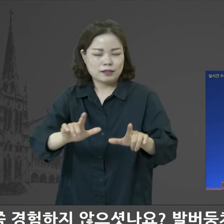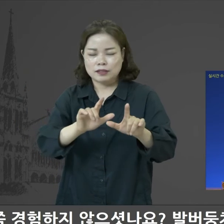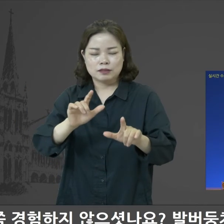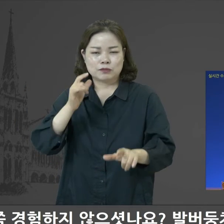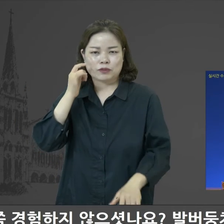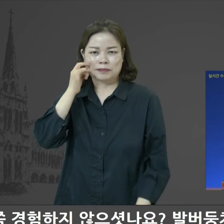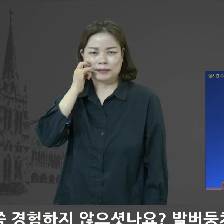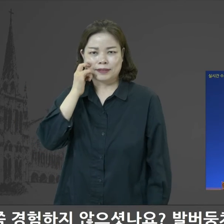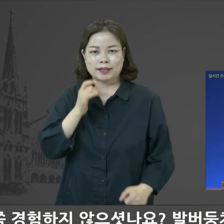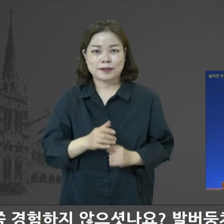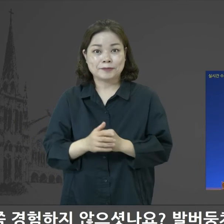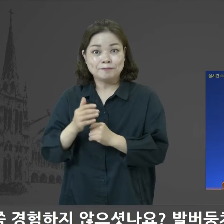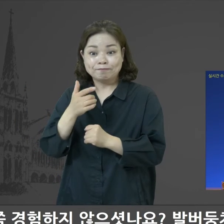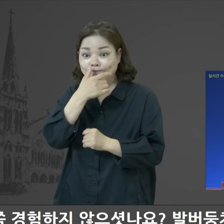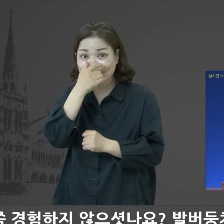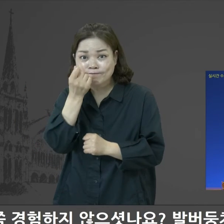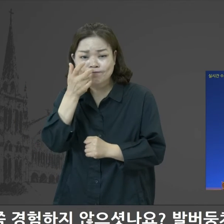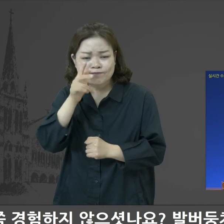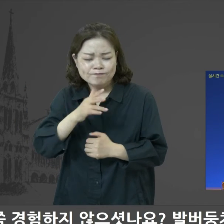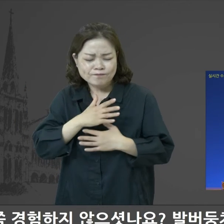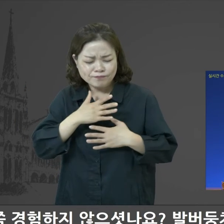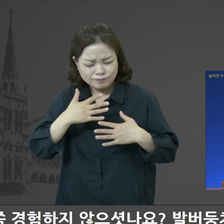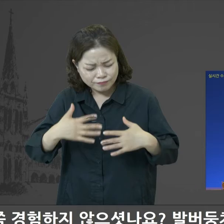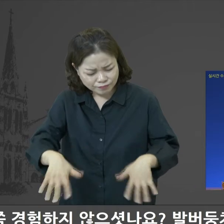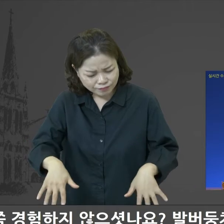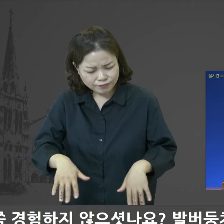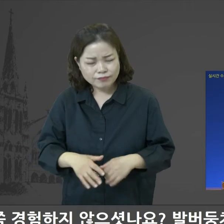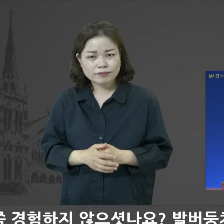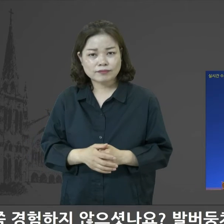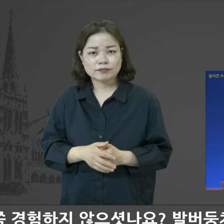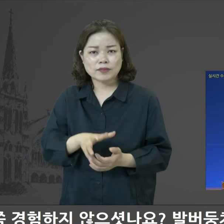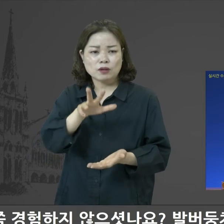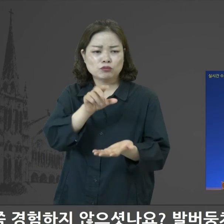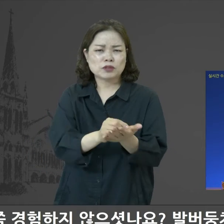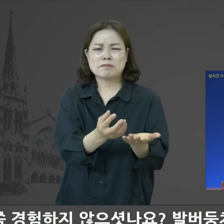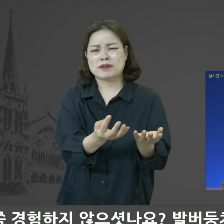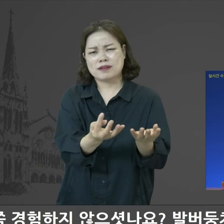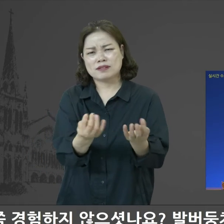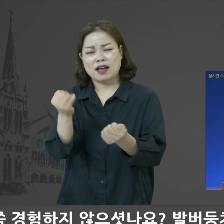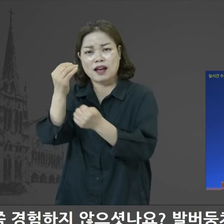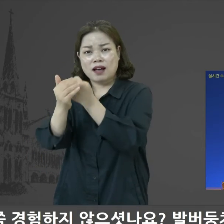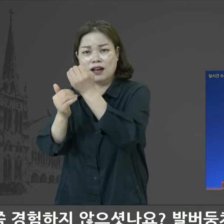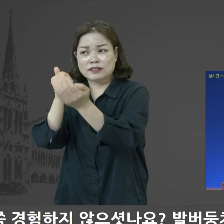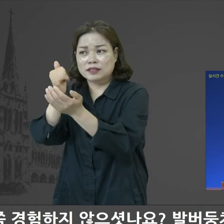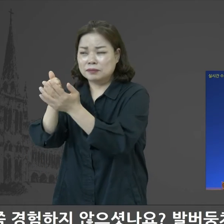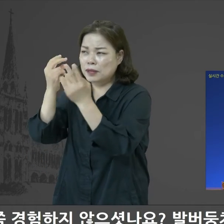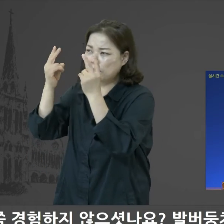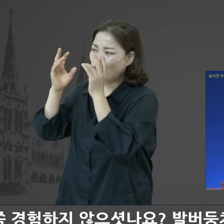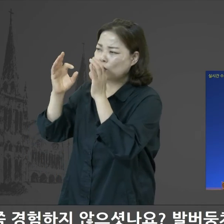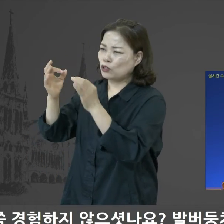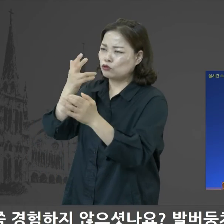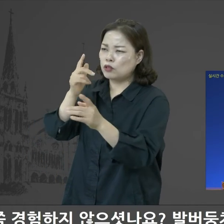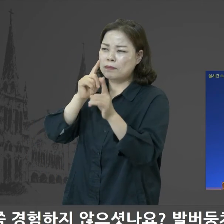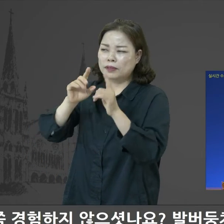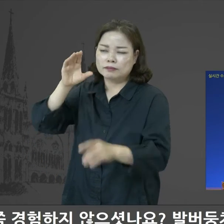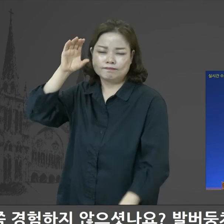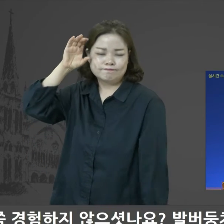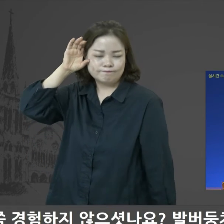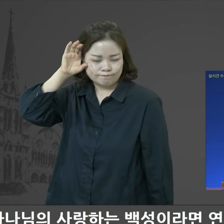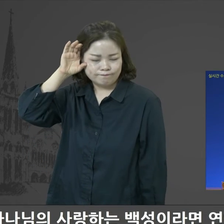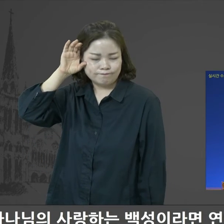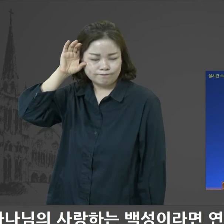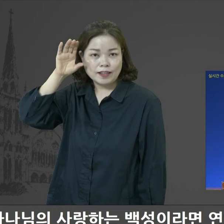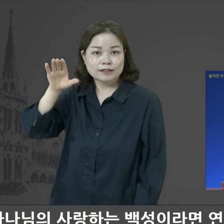없습니다. 하지만 부족해도, 연약해도, 문제투성이라도 하나님을 바라보고 주의 말씀을 청종하고